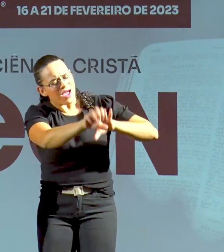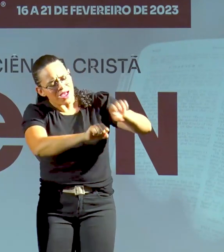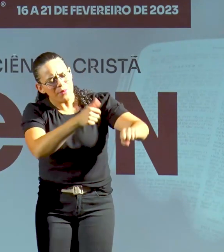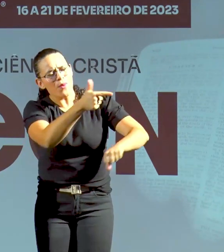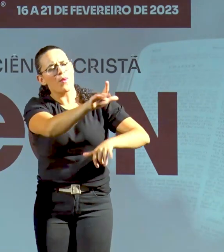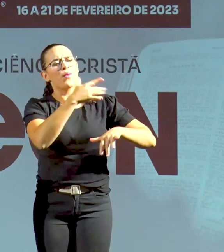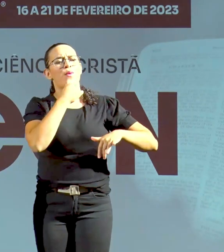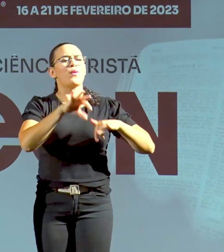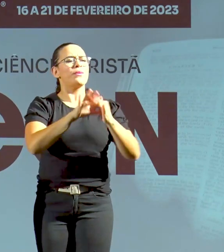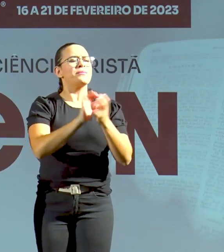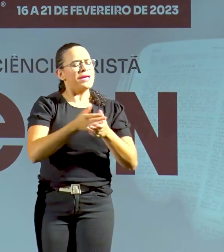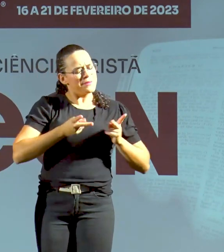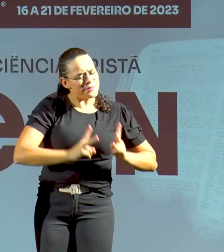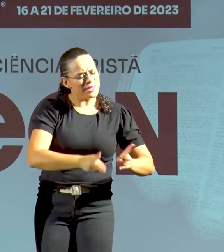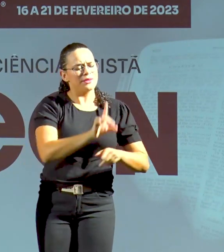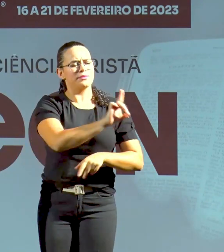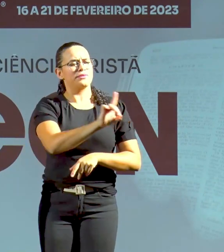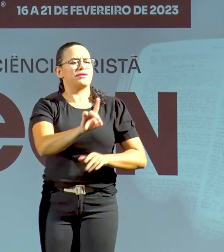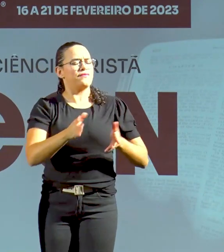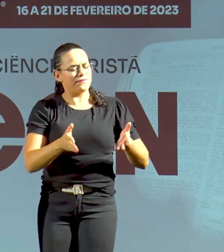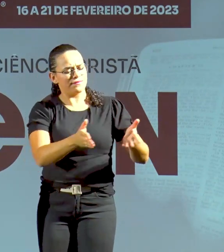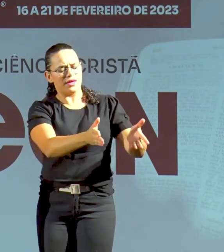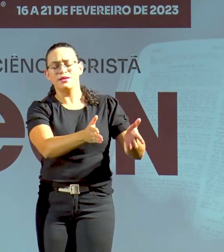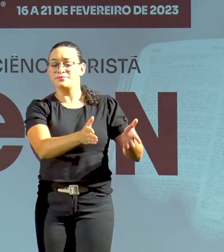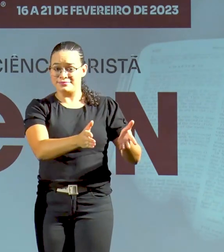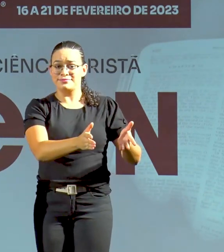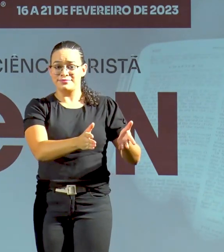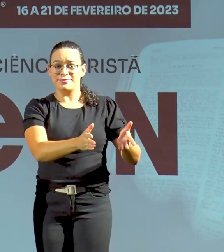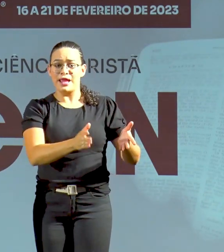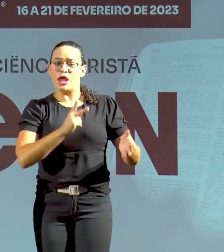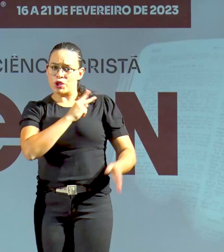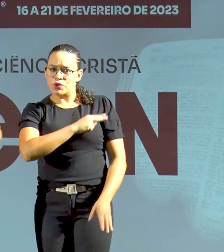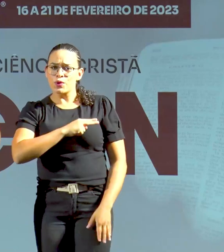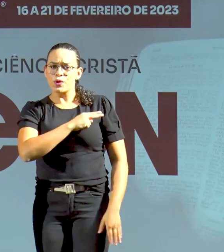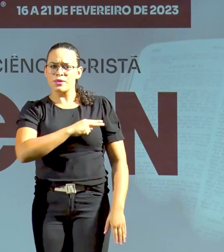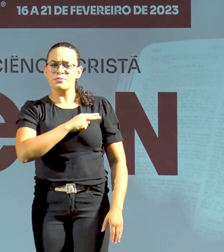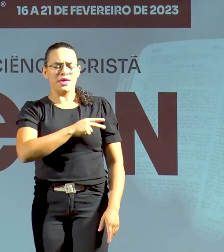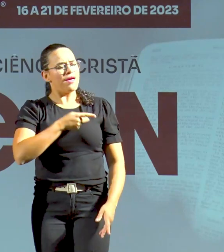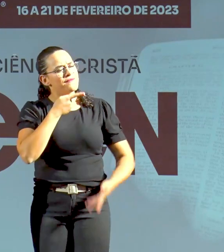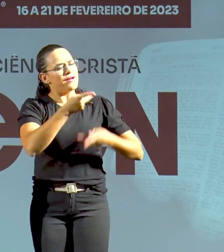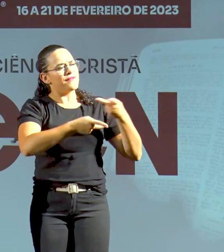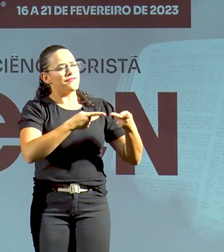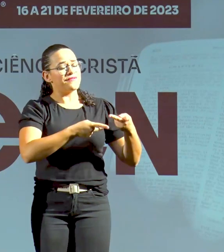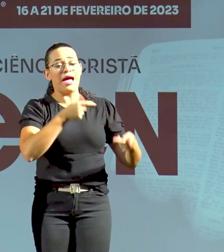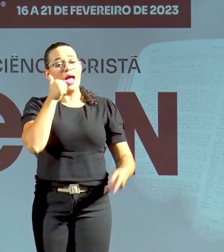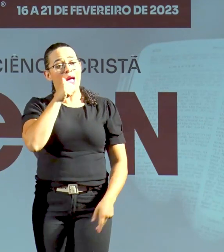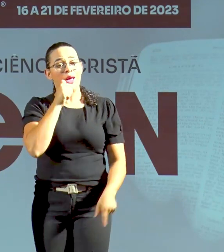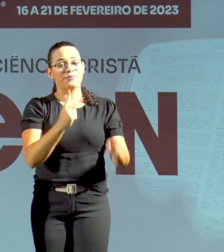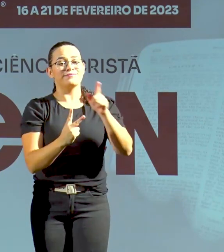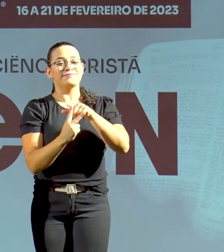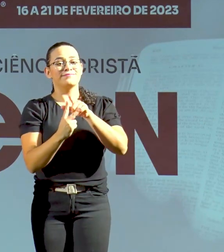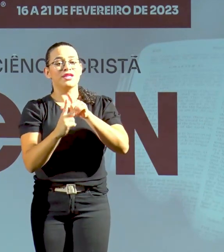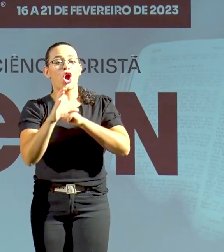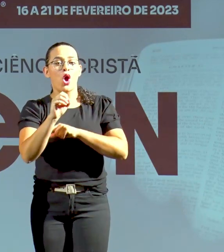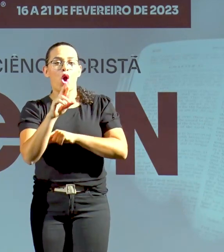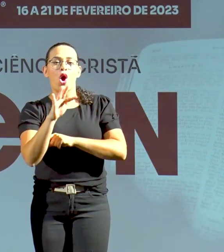fica aqui com seus Deuses e Noemi convence Órfã Então se despede